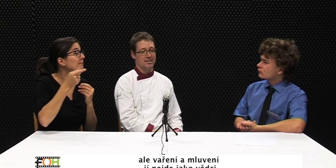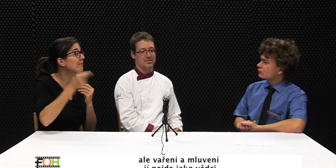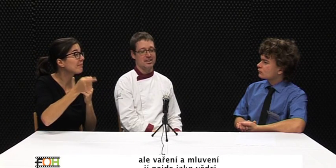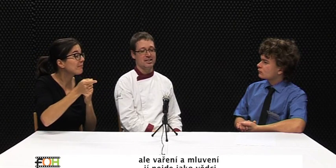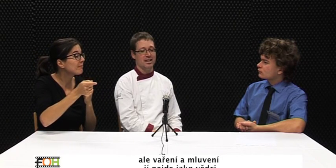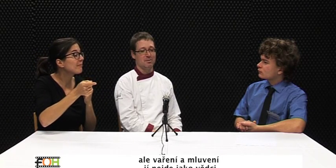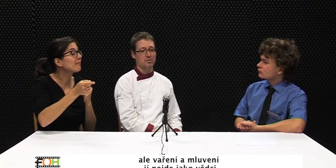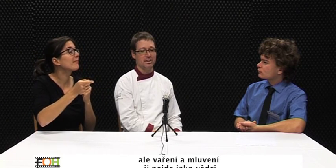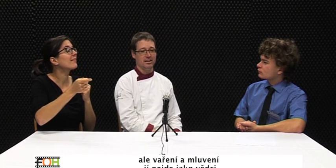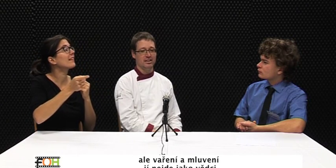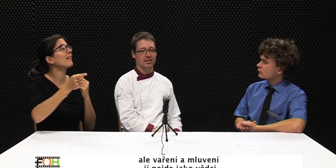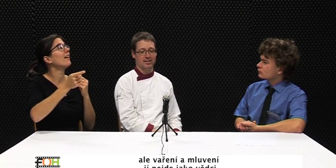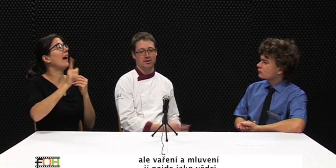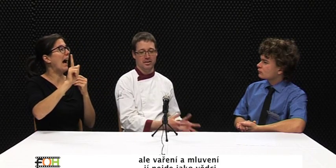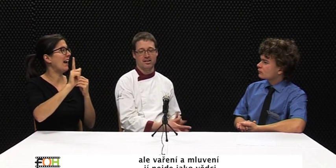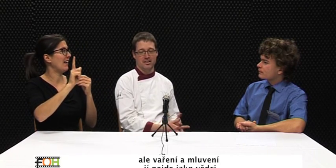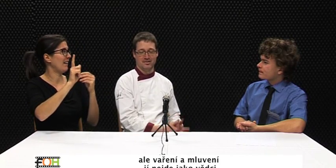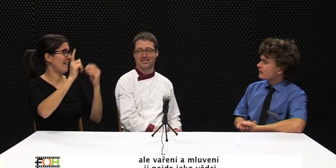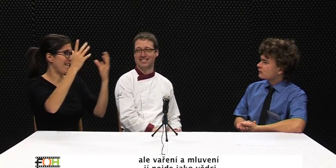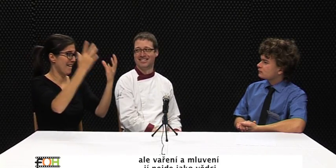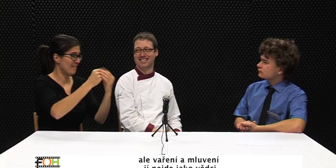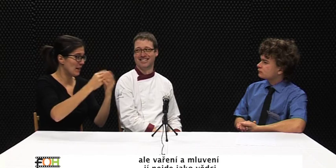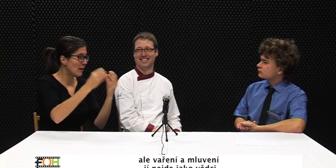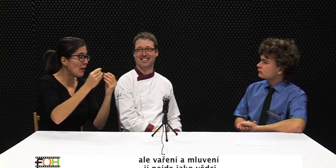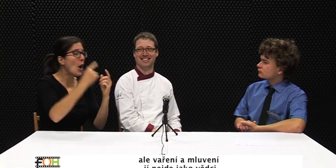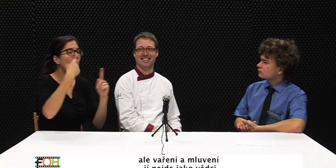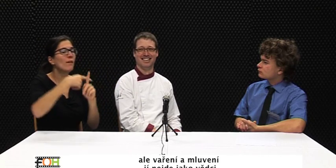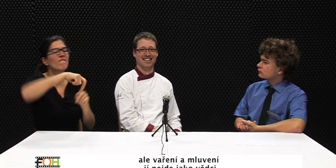Ale vaření a mluvení jí nejde jako vědci.